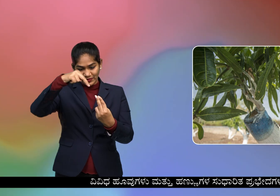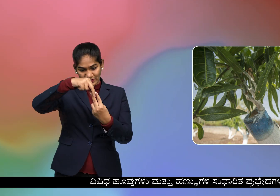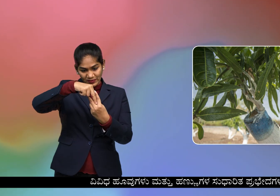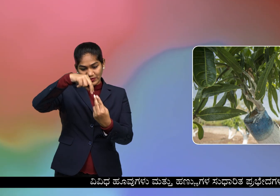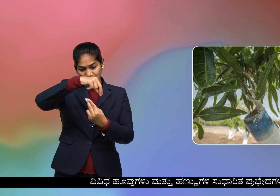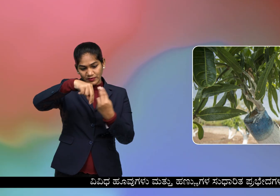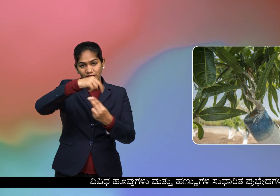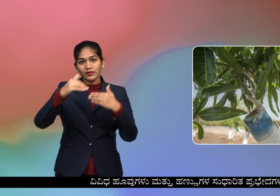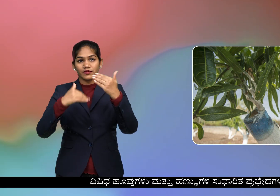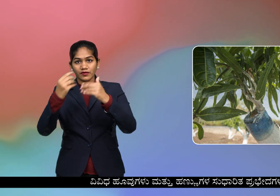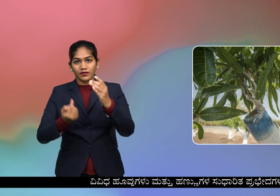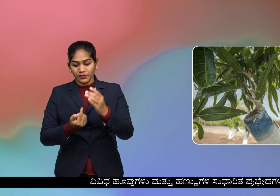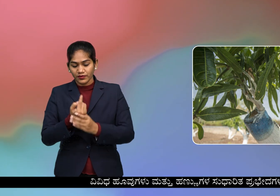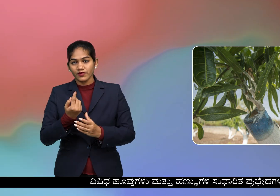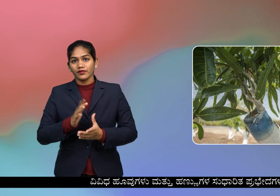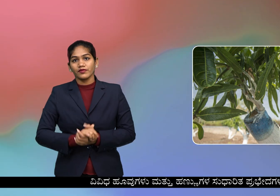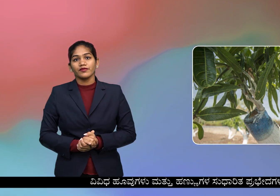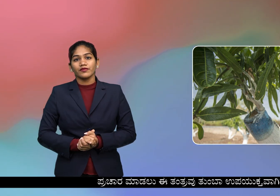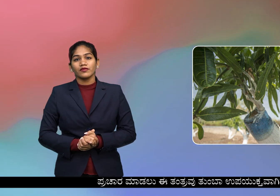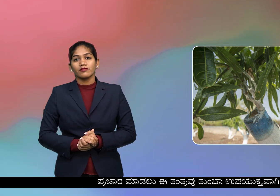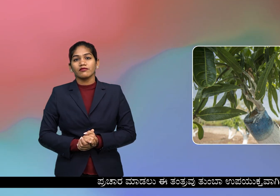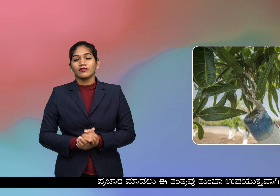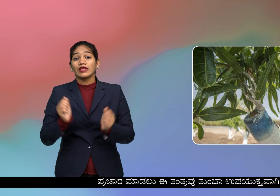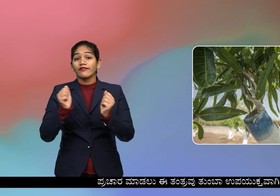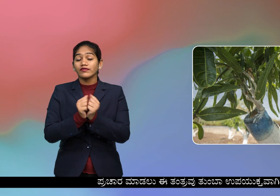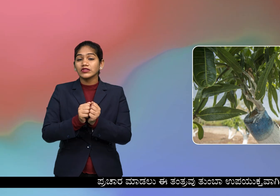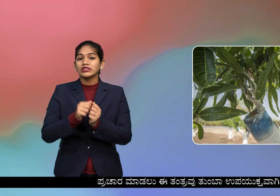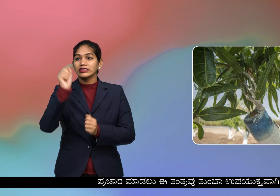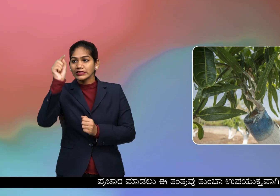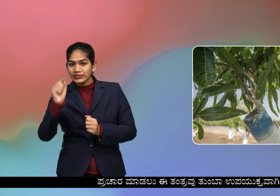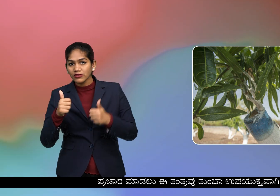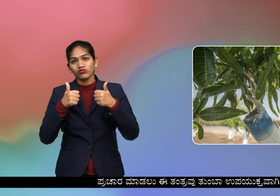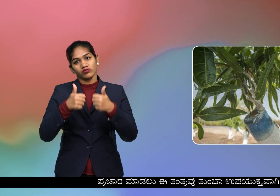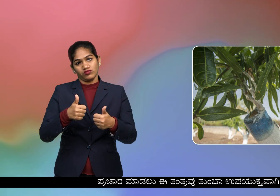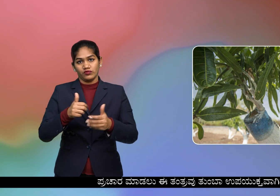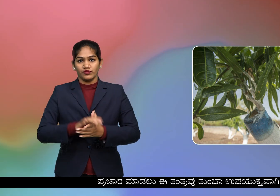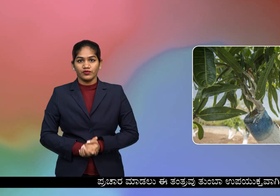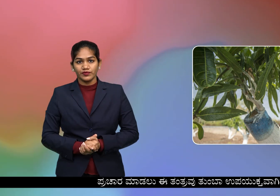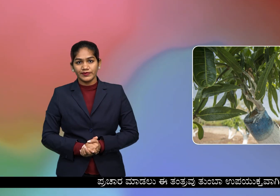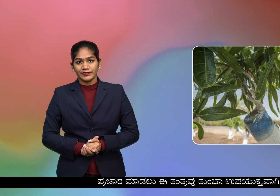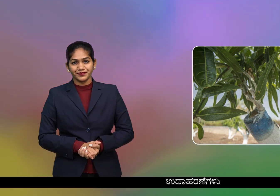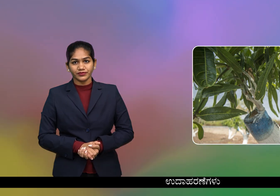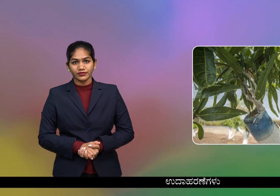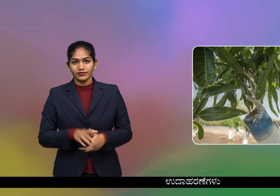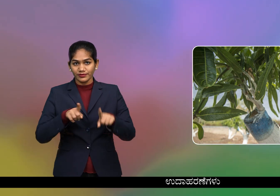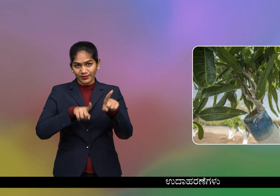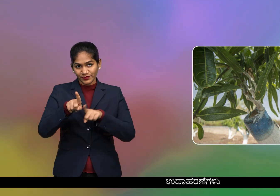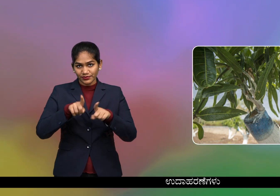ವಿವಿಧ ಹೂವುಗಳು ಮತ್ತು ಹಣ್ಣುಗಳ ಸುಧಾರಿತ ಪ್ರಭೇದಗಳನ್ನ ಪ್ರಚಾರ ಮಾಡಲು ಈ ತಂತ್ರವು ತುಂಬಾ ಉಪಯುಕ್ತವಾಗಿದೆ. ಉದಾಹರಣೆಗಳು ಮಾವು,